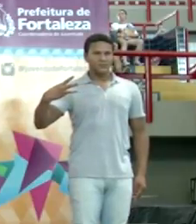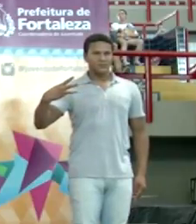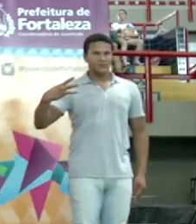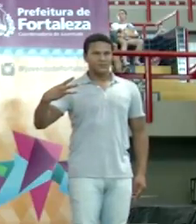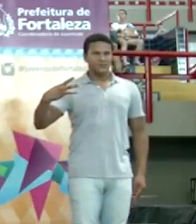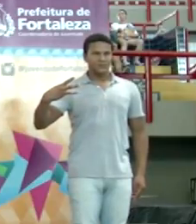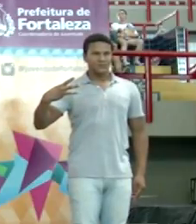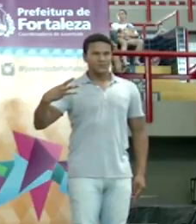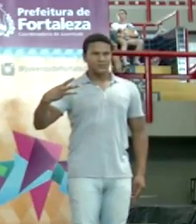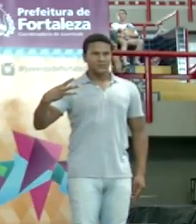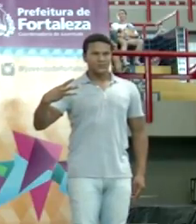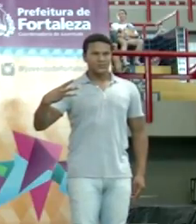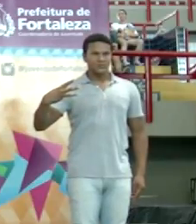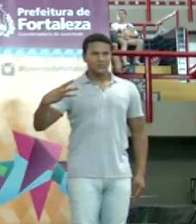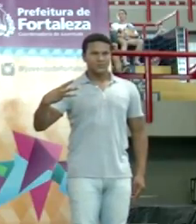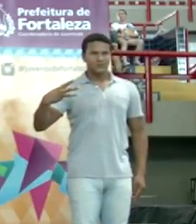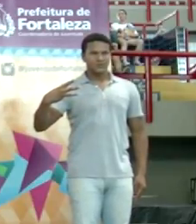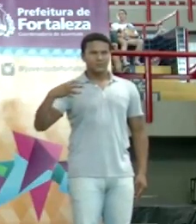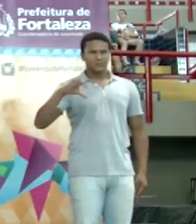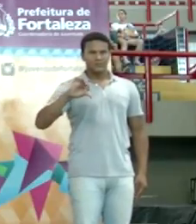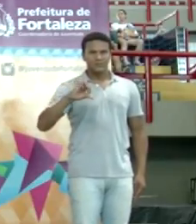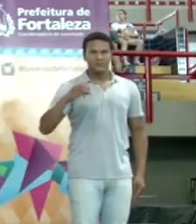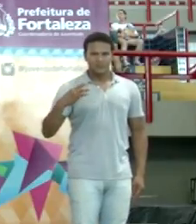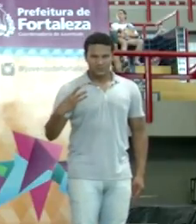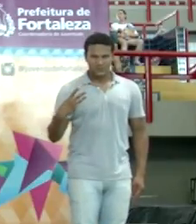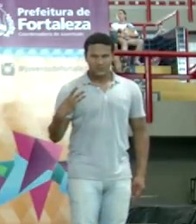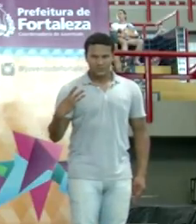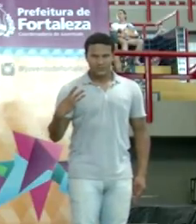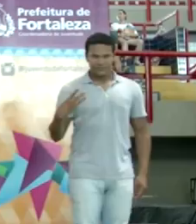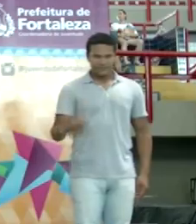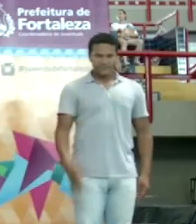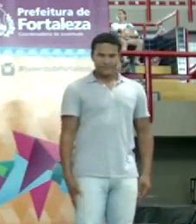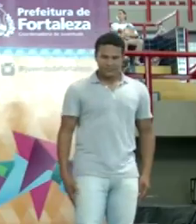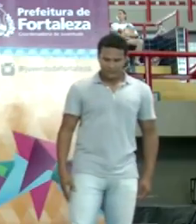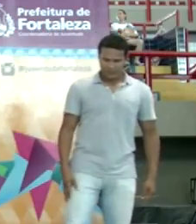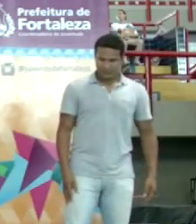93. 93, beleza? Vamos juntos?